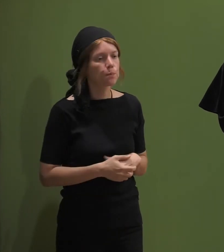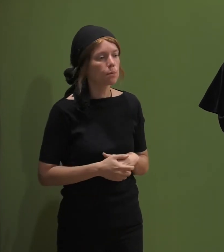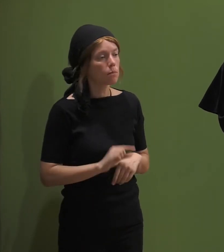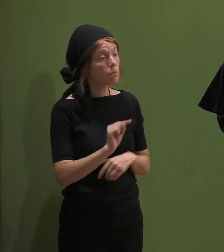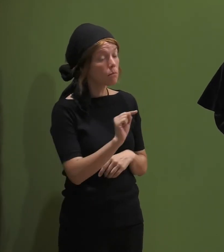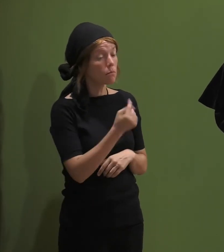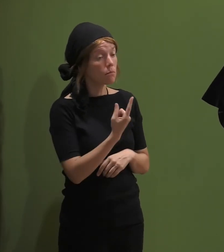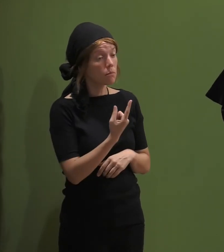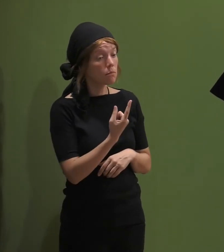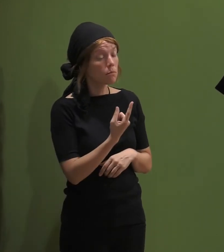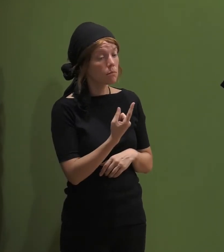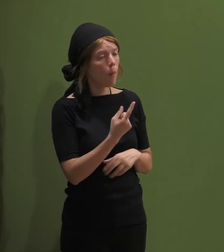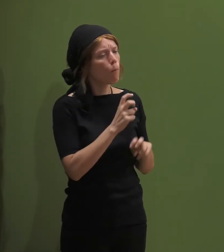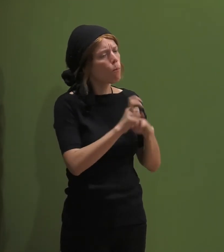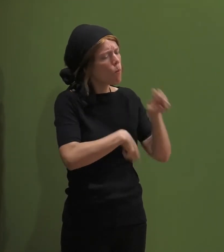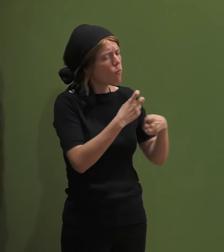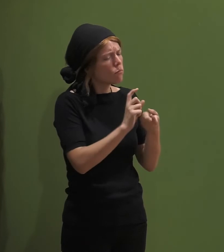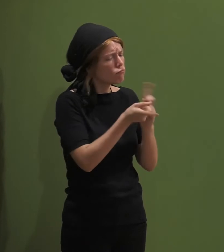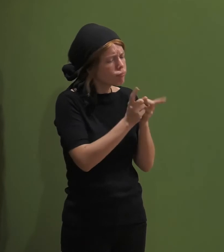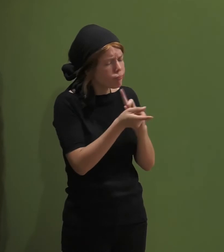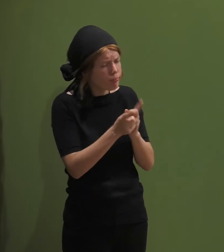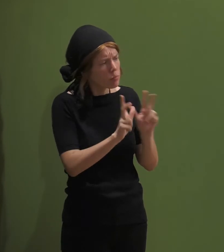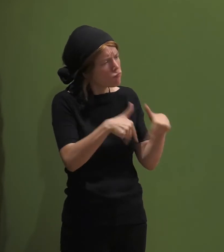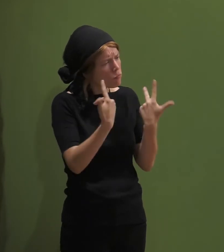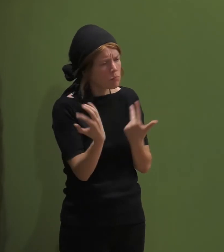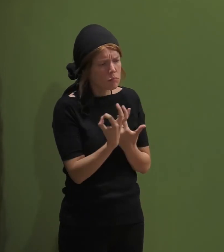En primer lugar, llevar a cabo aquellas modificaciones que nos permitan